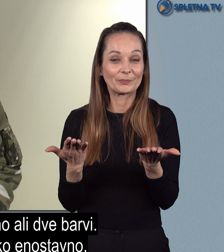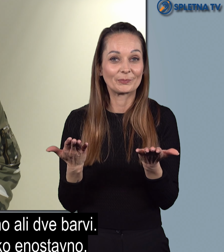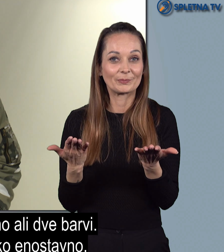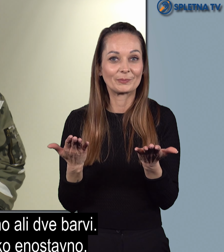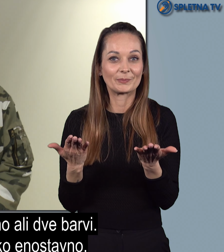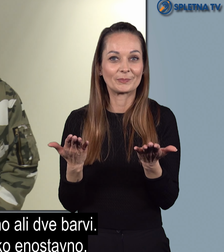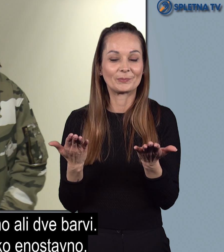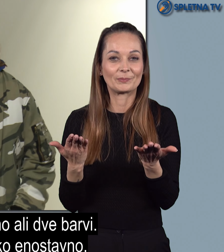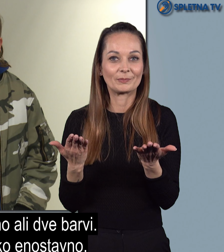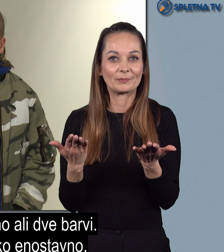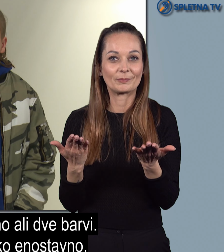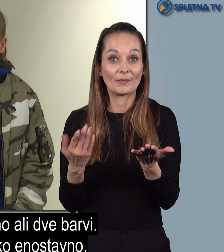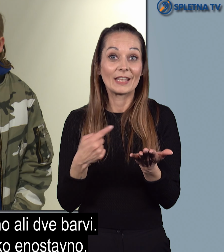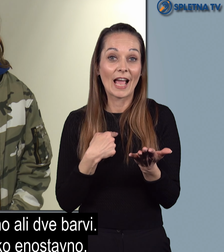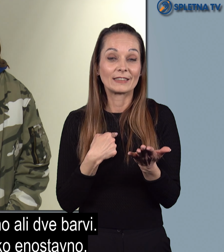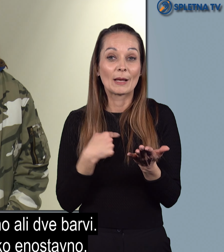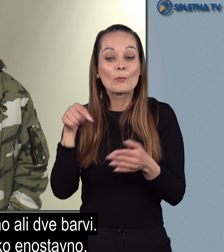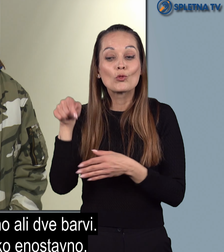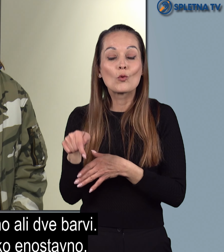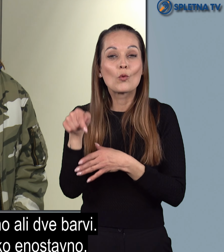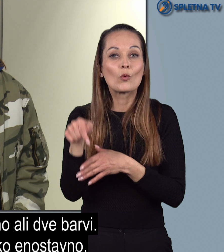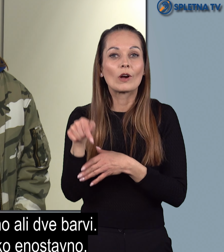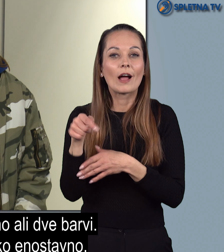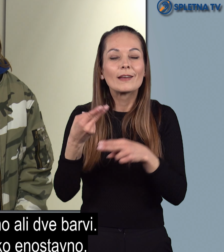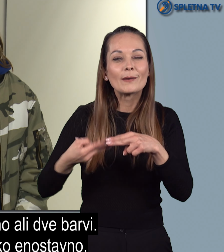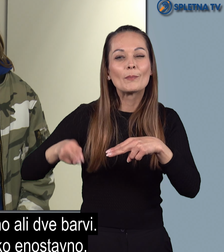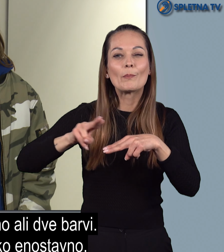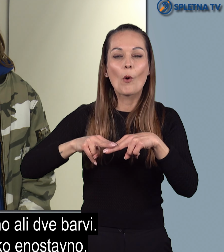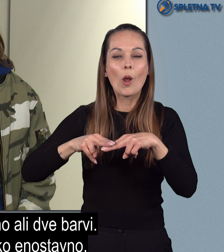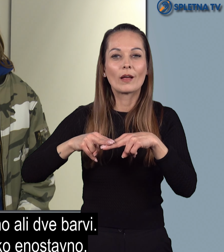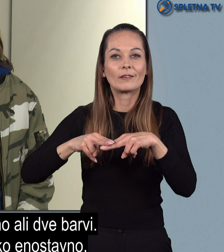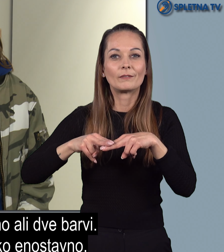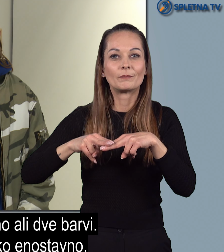In sem tukaj bolj